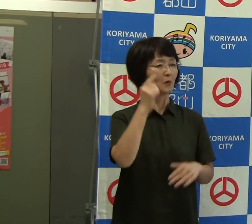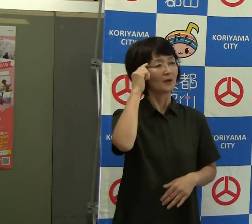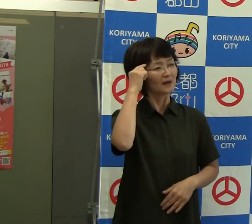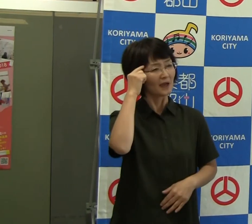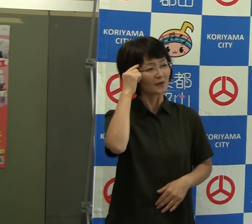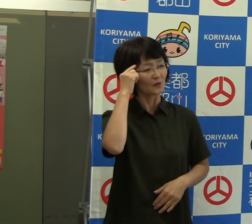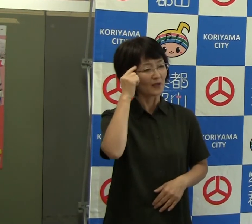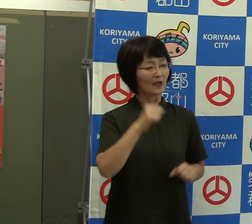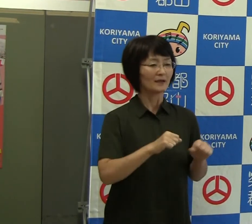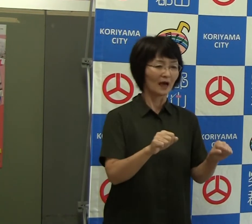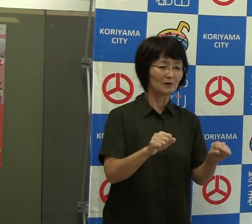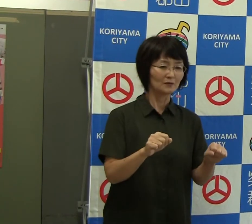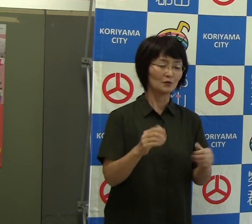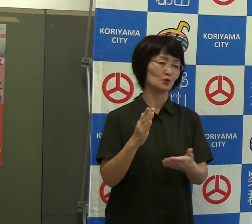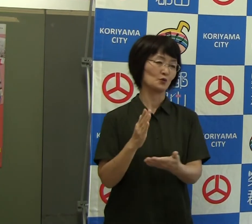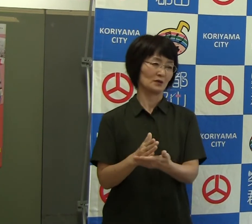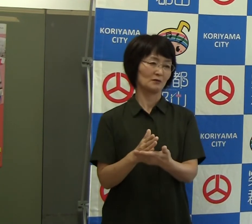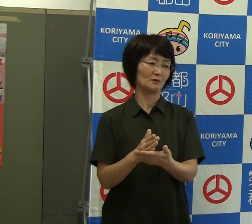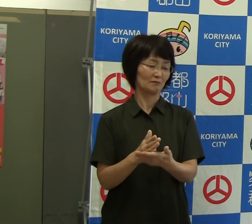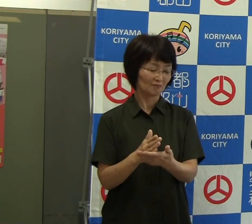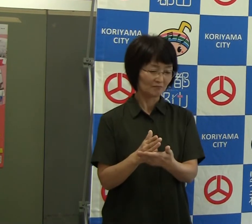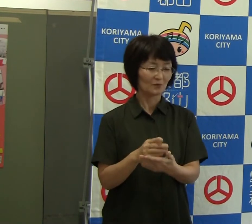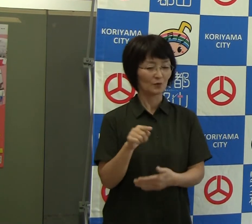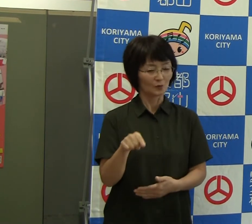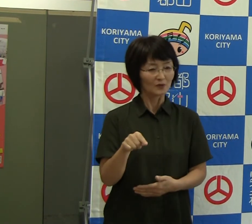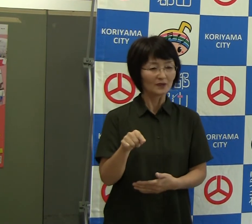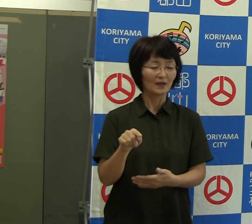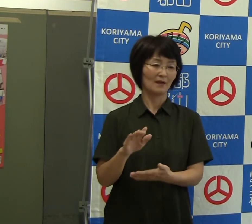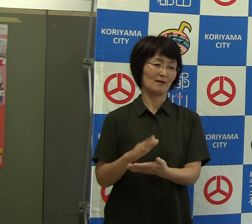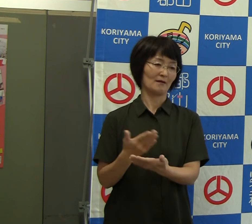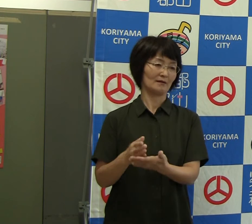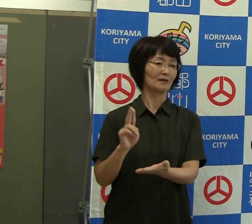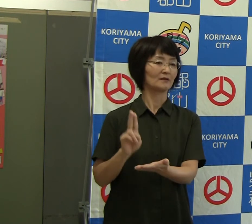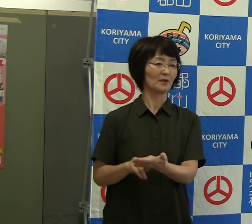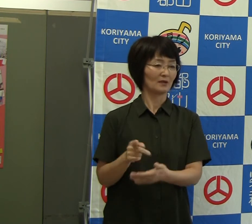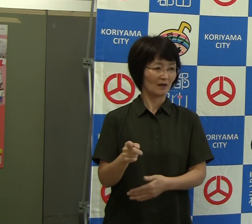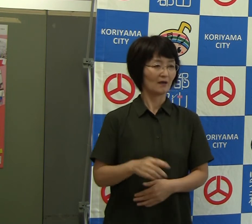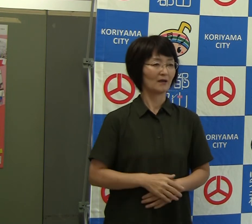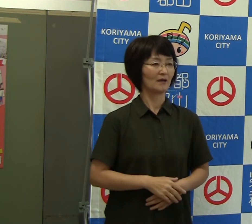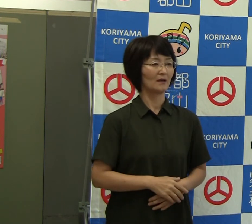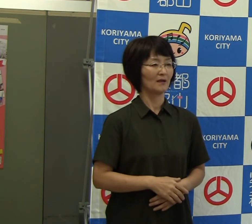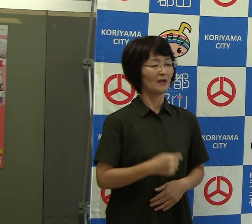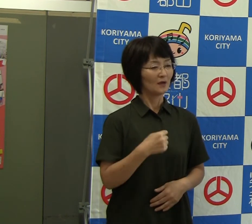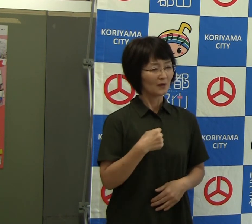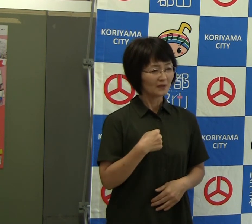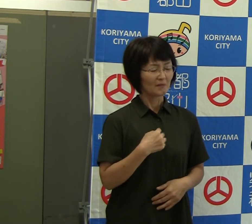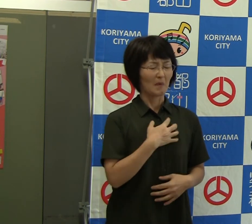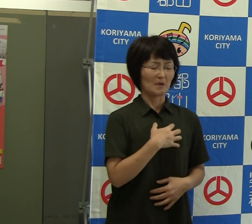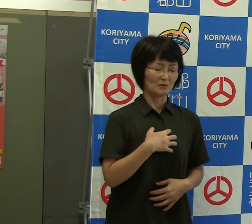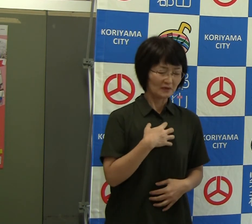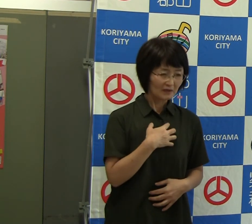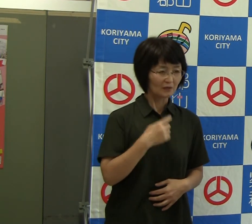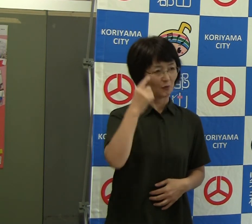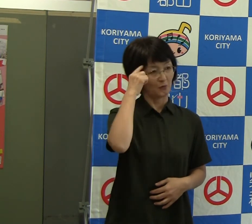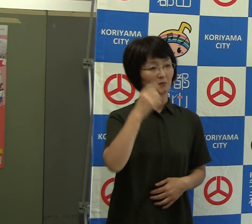やるかやらないかということで判断されたと思いますので、私としては非常につらかったと思いますけれ